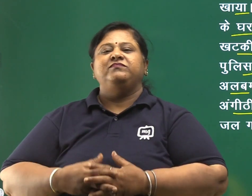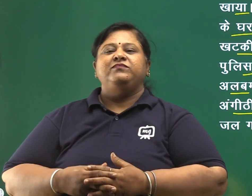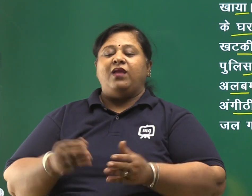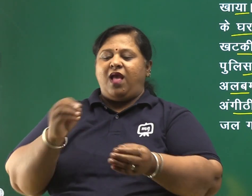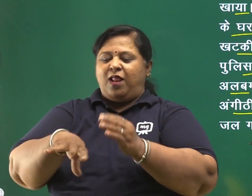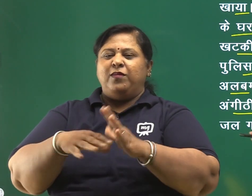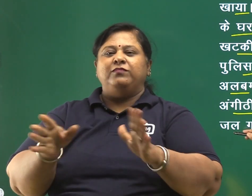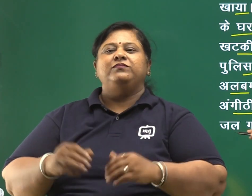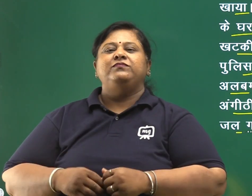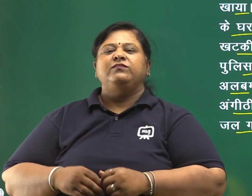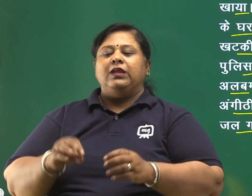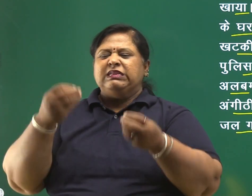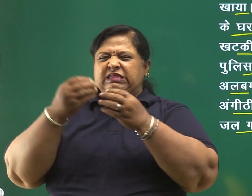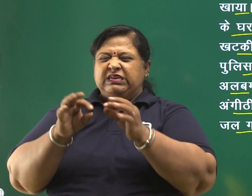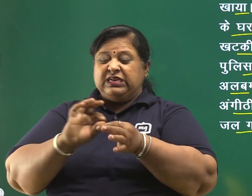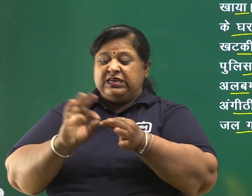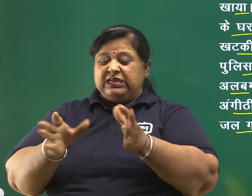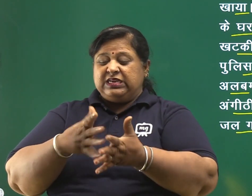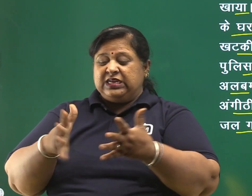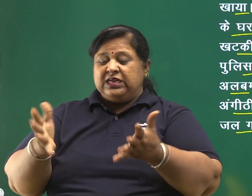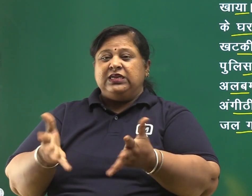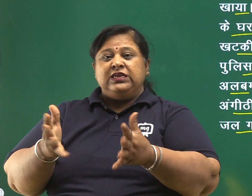एल्बम जल गया।